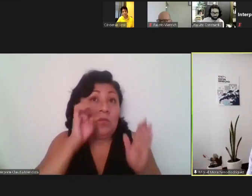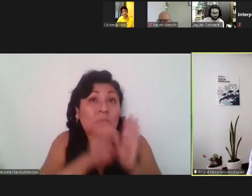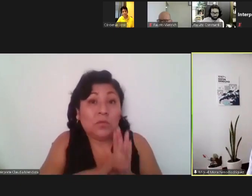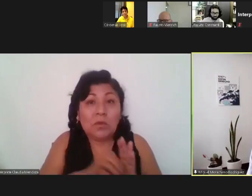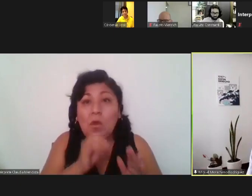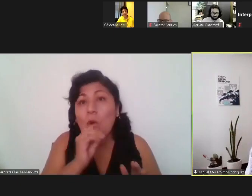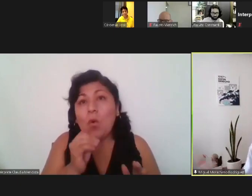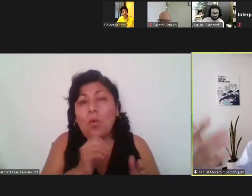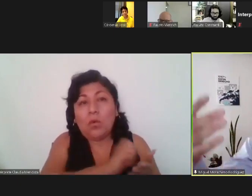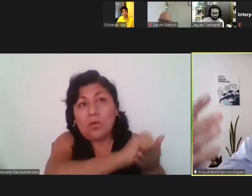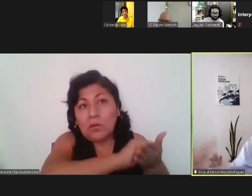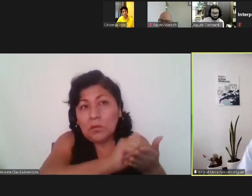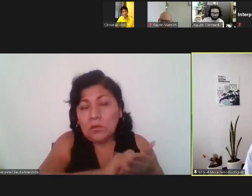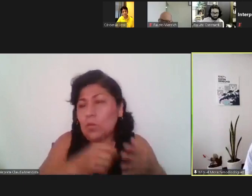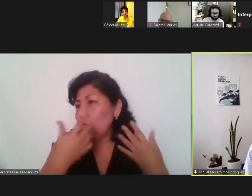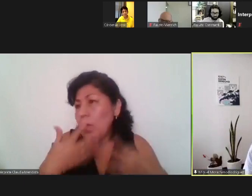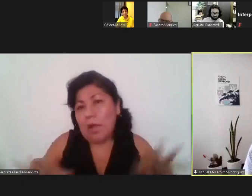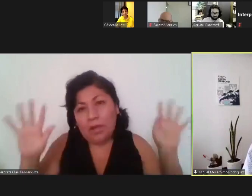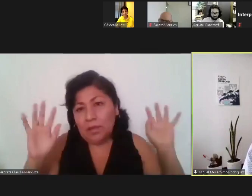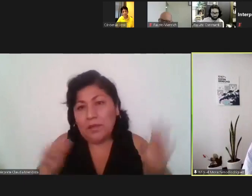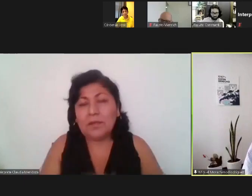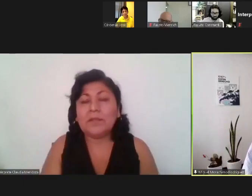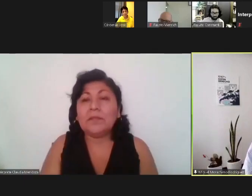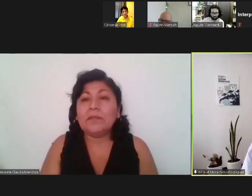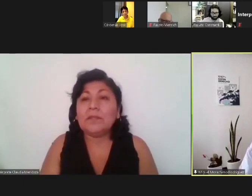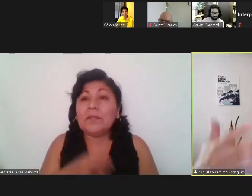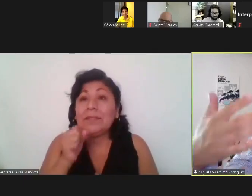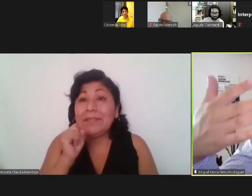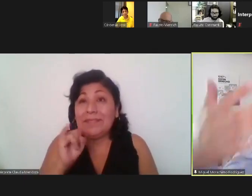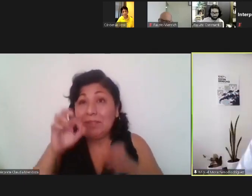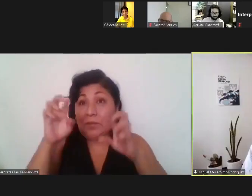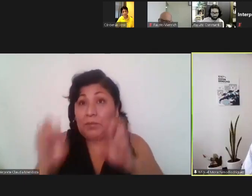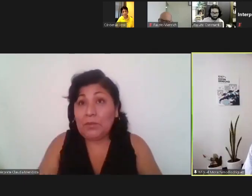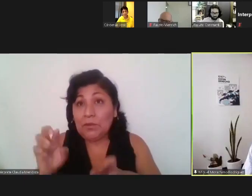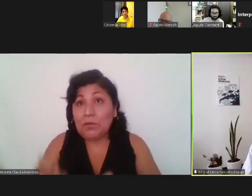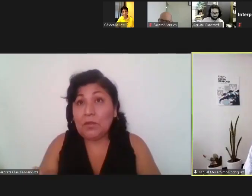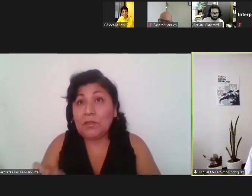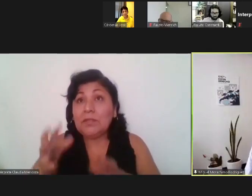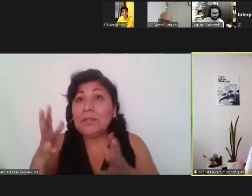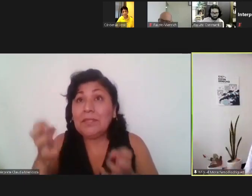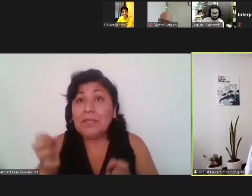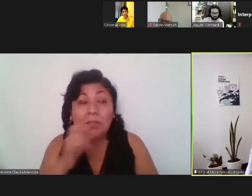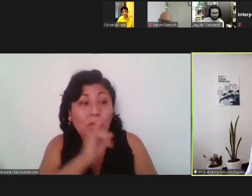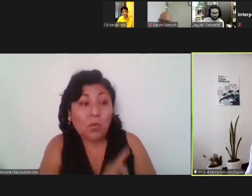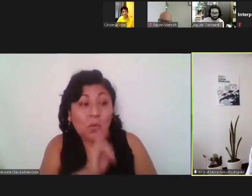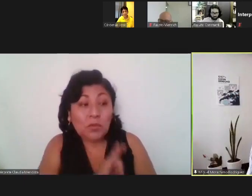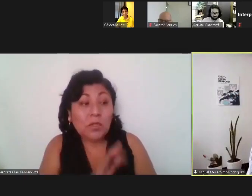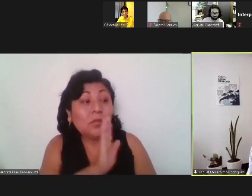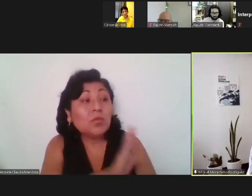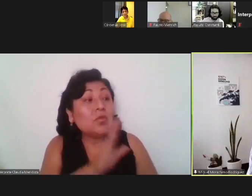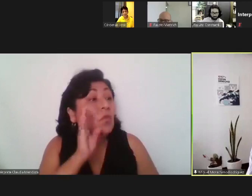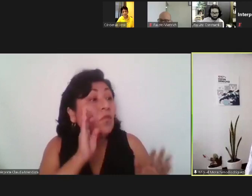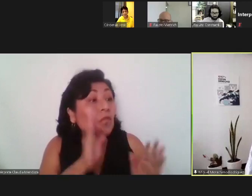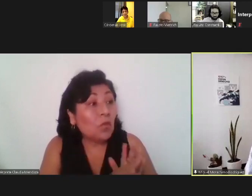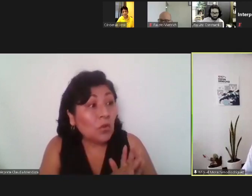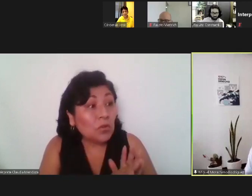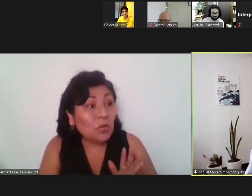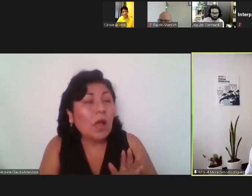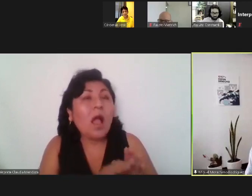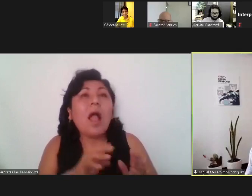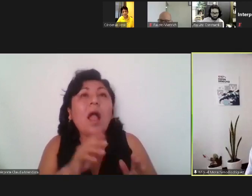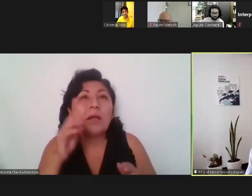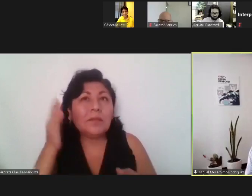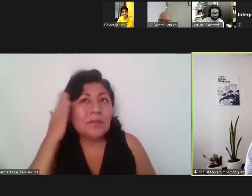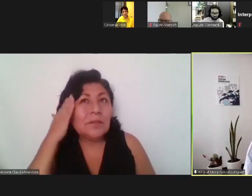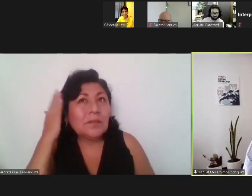lograr es van a lograr que quien sea que acceda a esas fotografías, quien sea que acceda a ese reporte, sepa exactamente qué es lo que se puede y qué es lo que no se